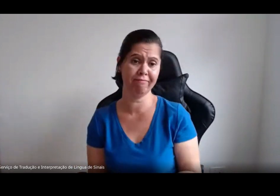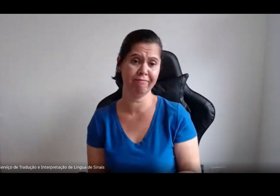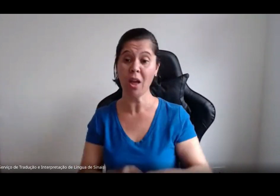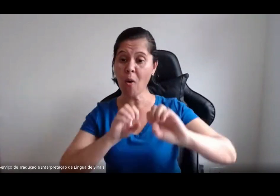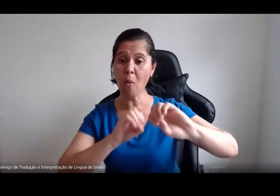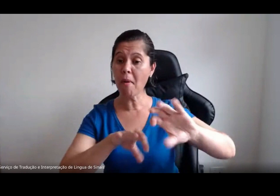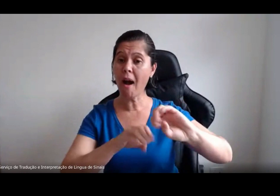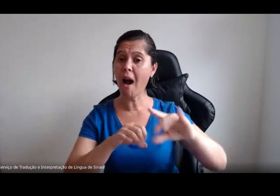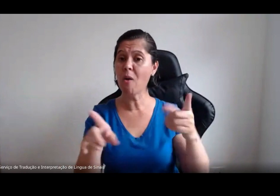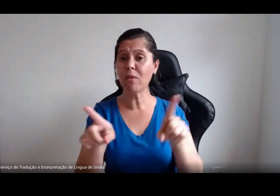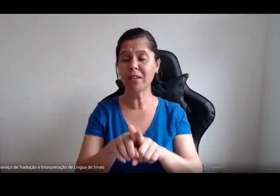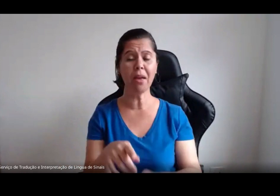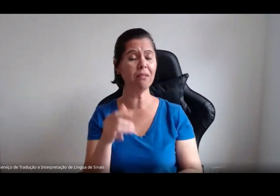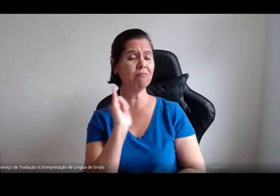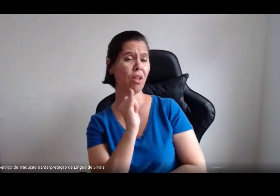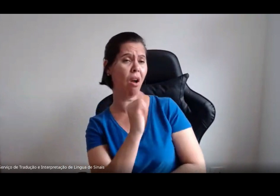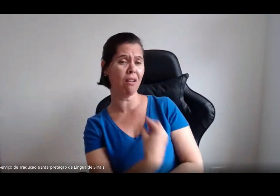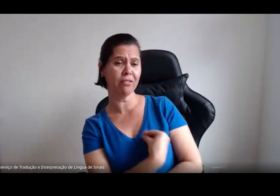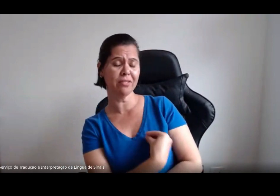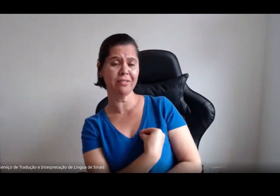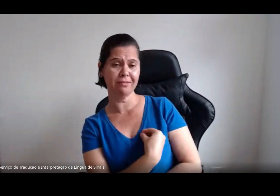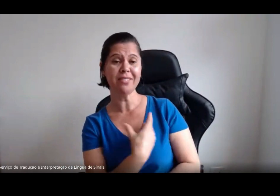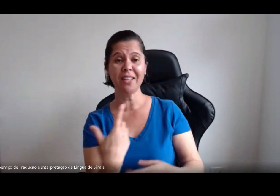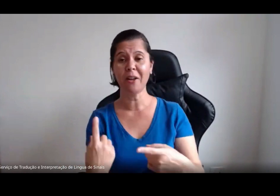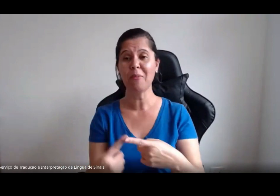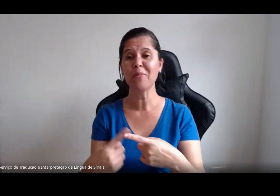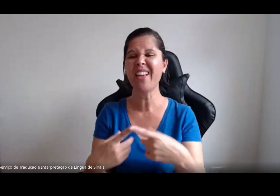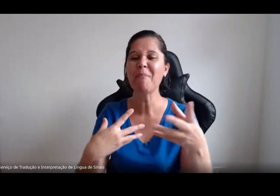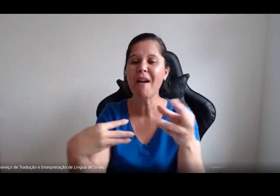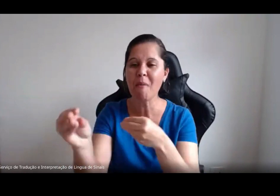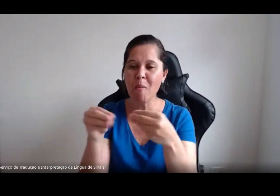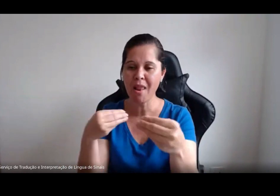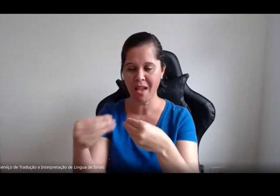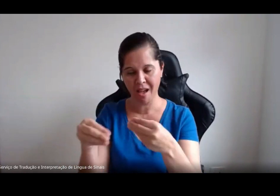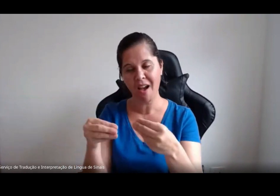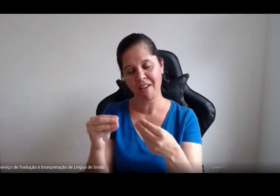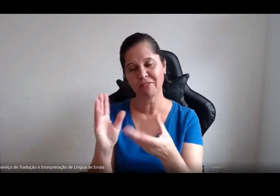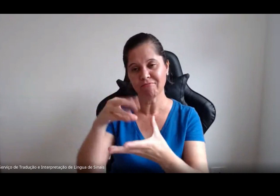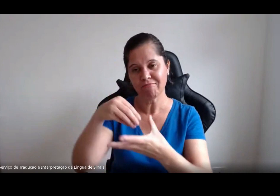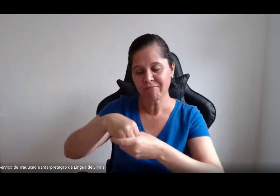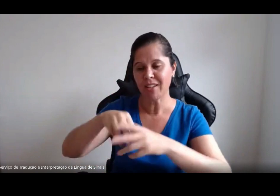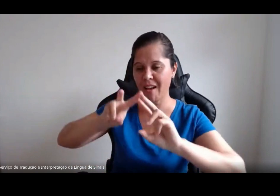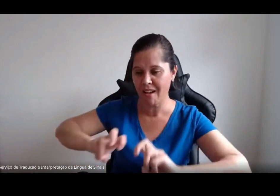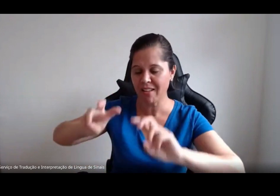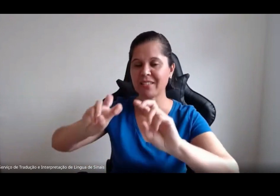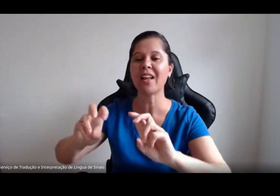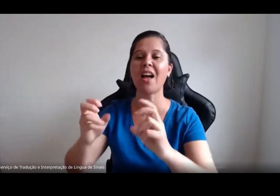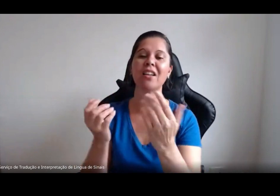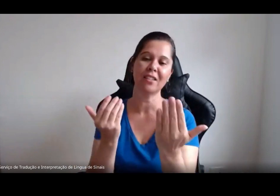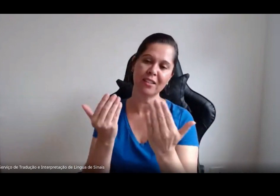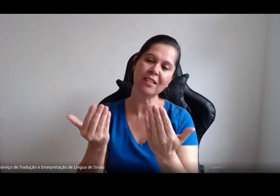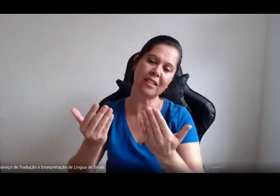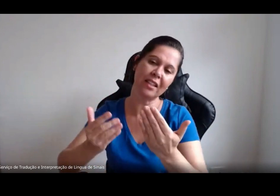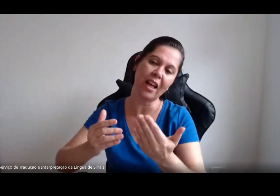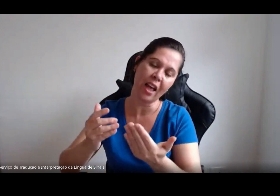uma aula, é um mundo mais vasto e maleável enquanto corpus para análise do discurso, muito